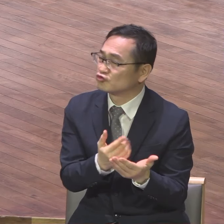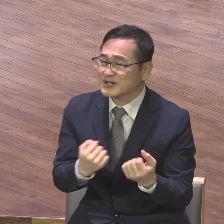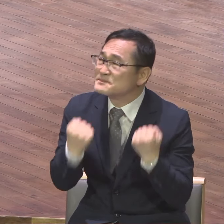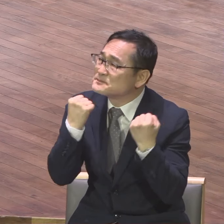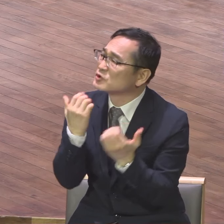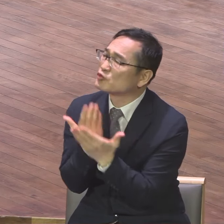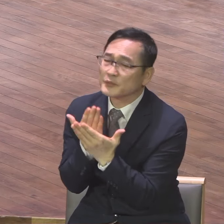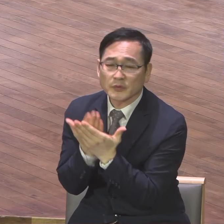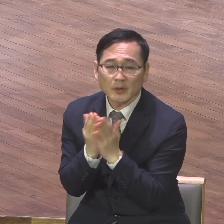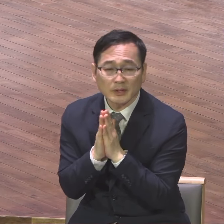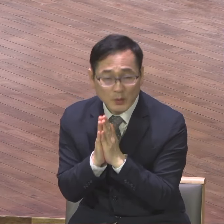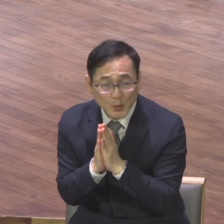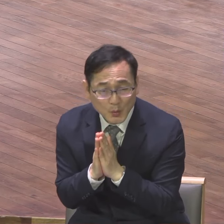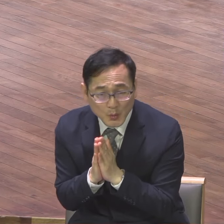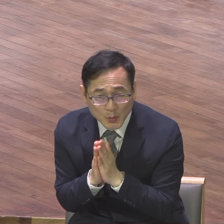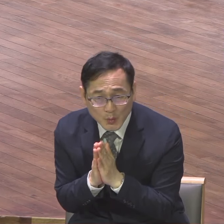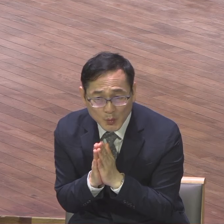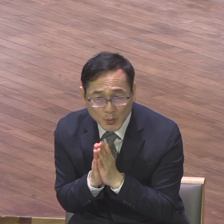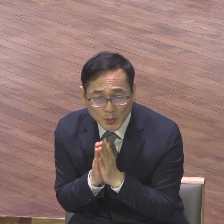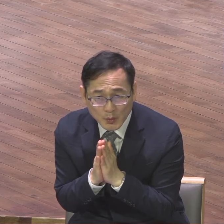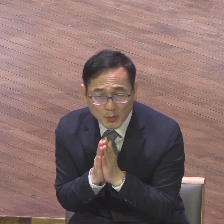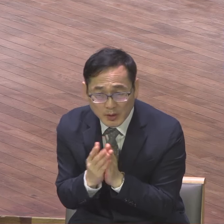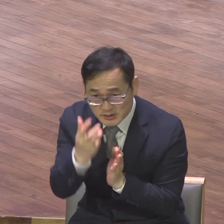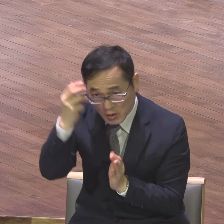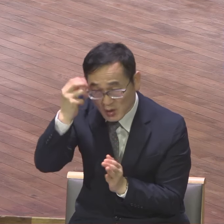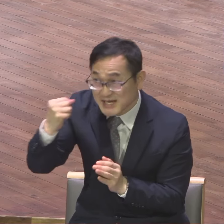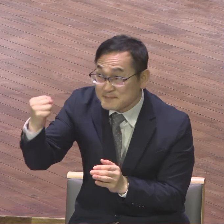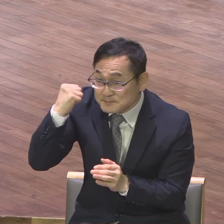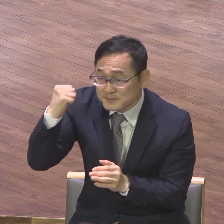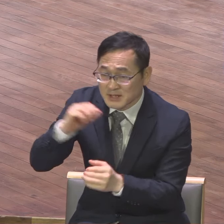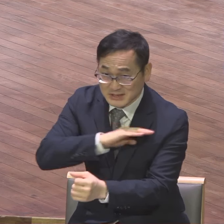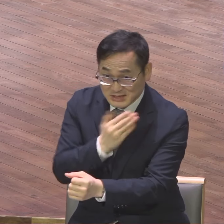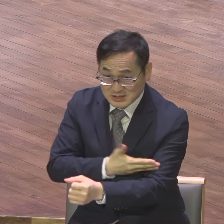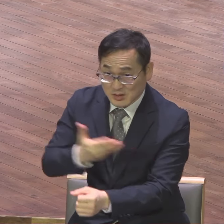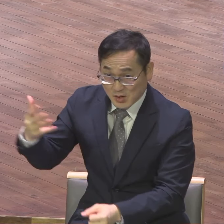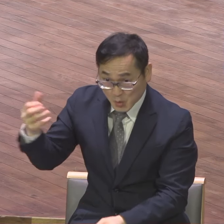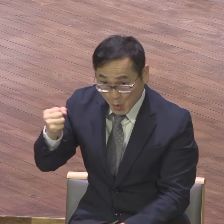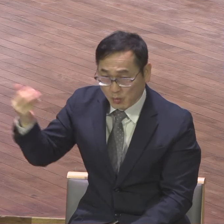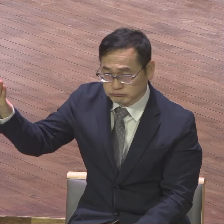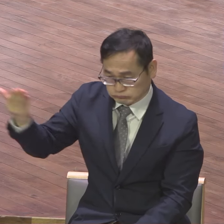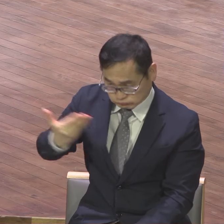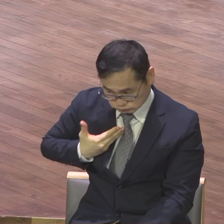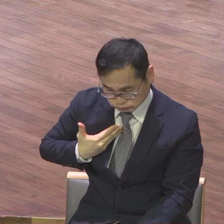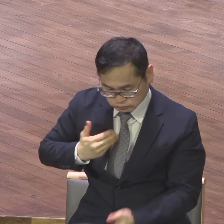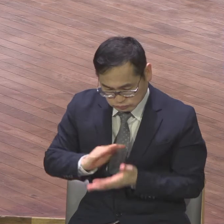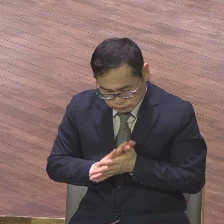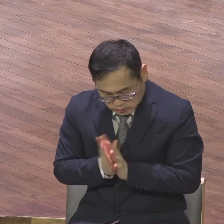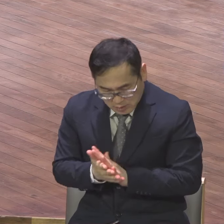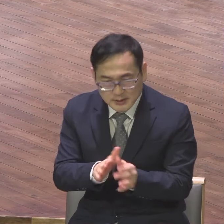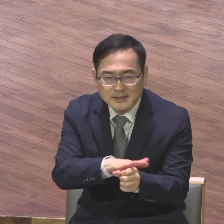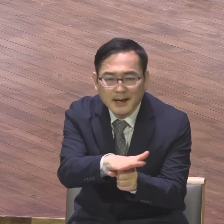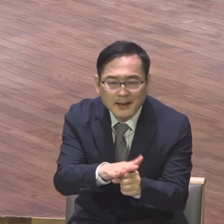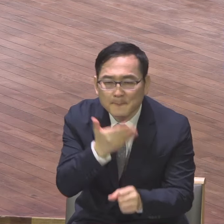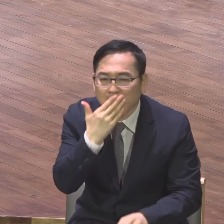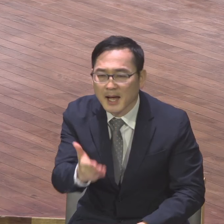있는 마음을 주옵소서. 성령의 힘과 능력으로 지속 가능한 거예요.